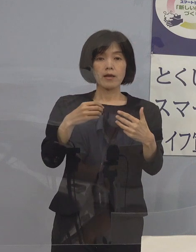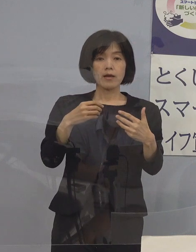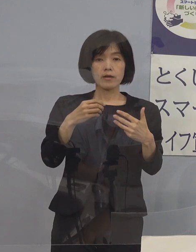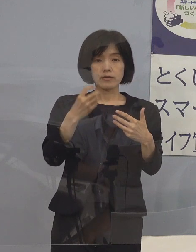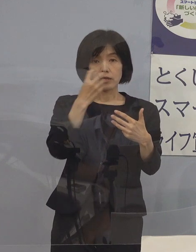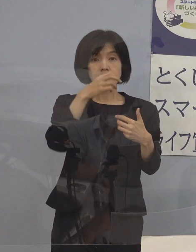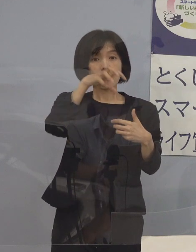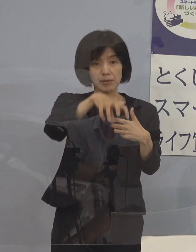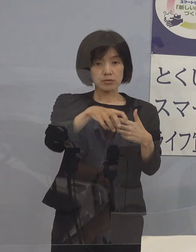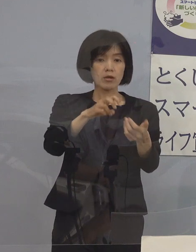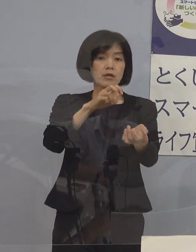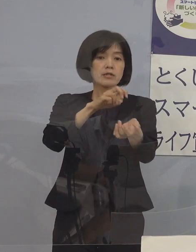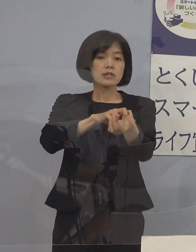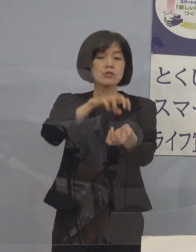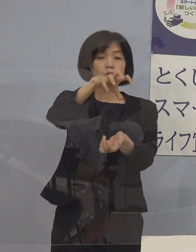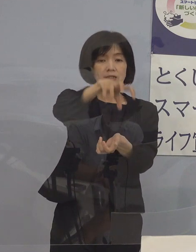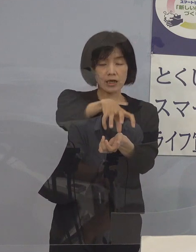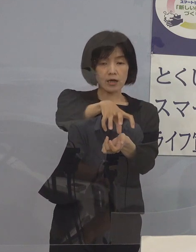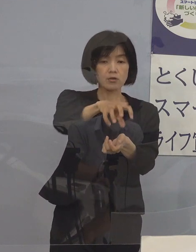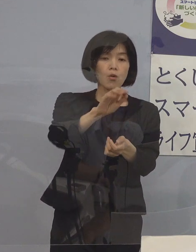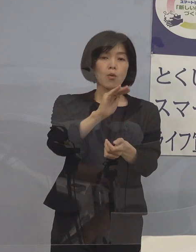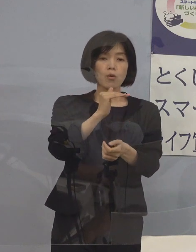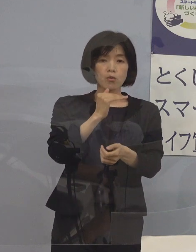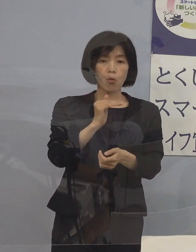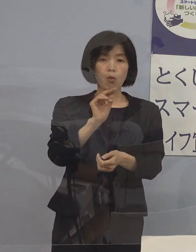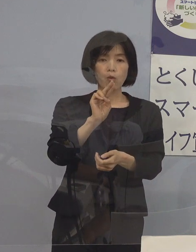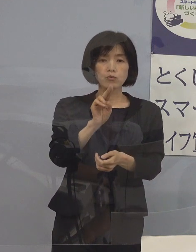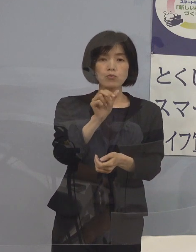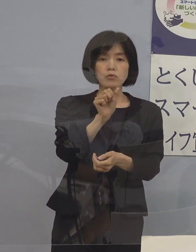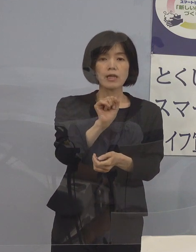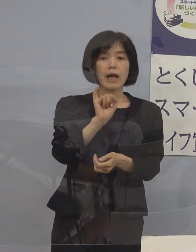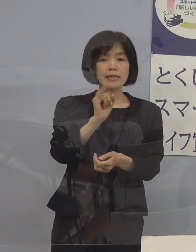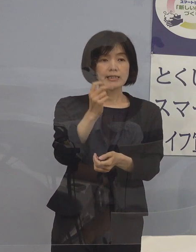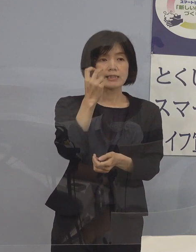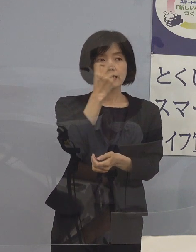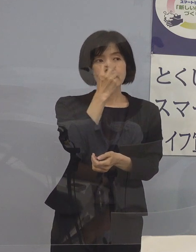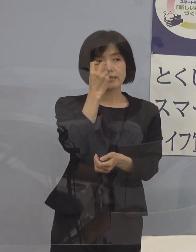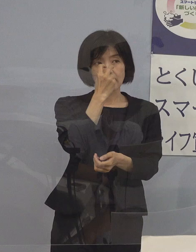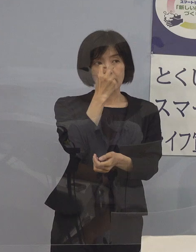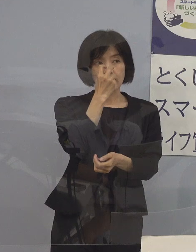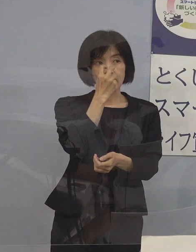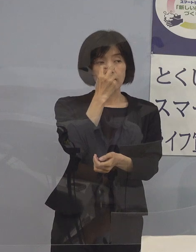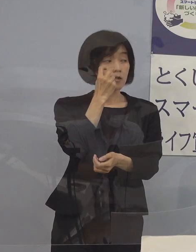ちらについては医療機関での抗体検査となります。